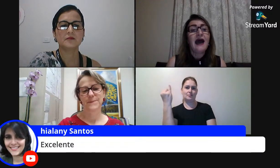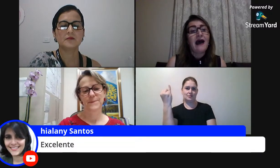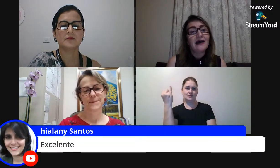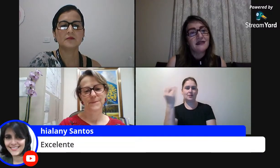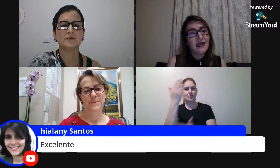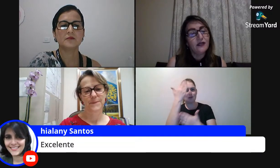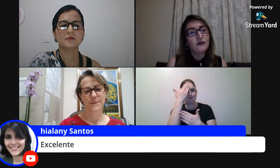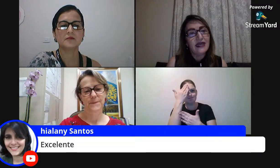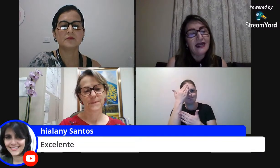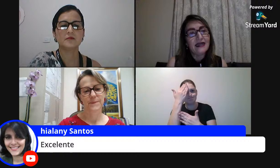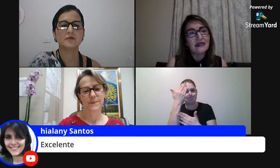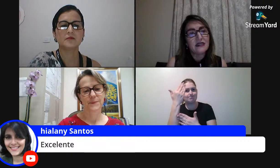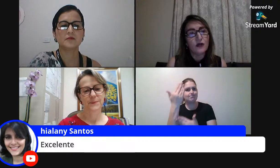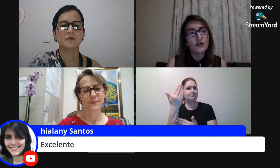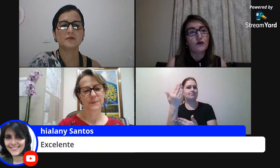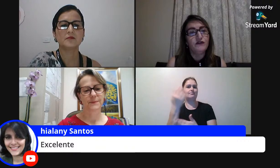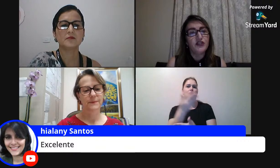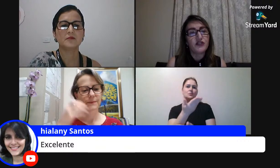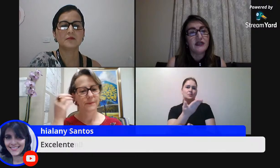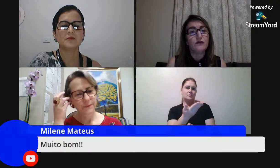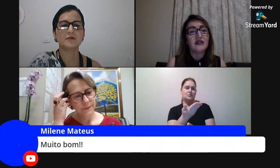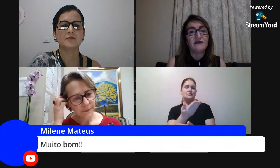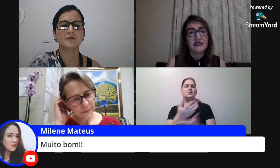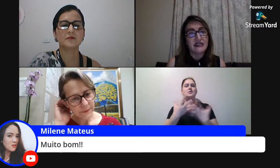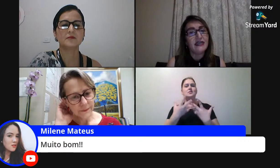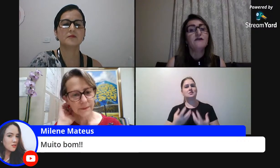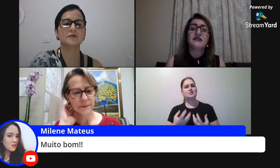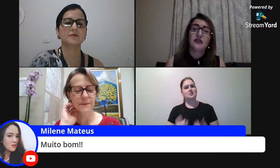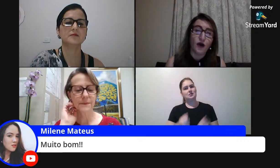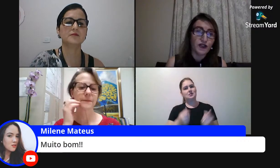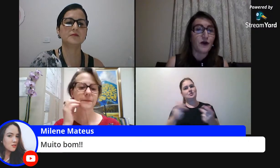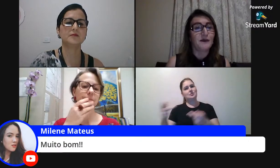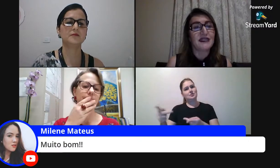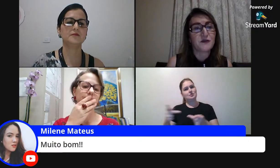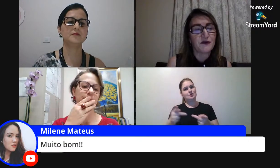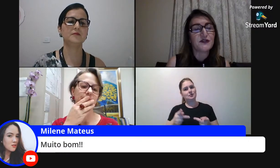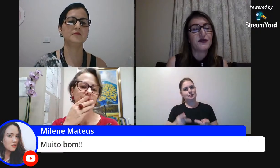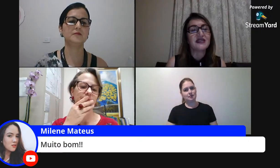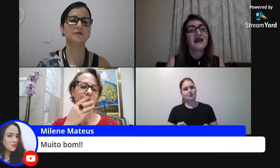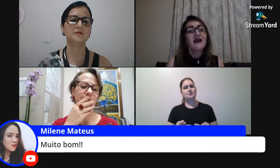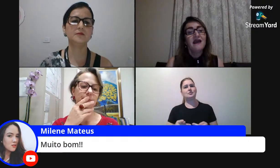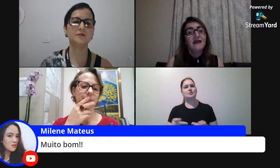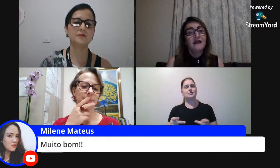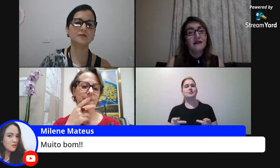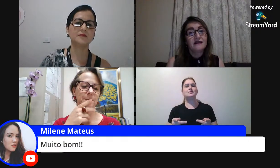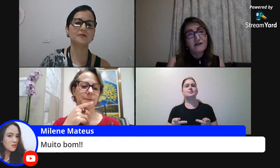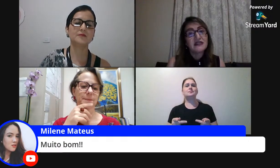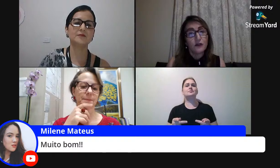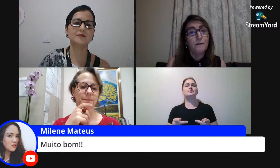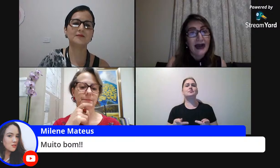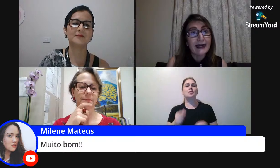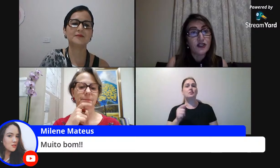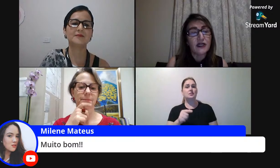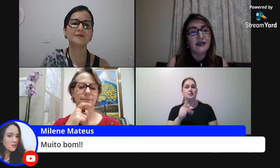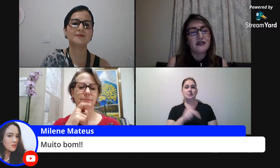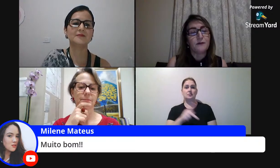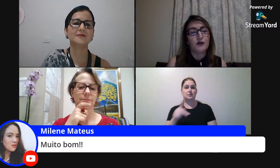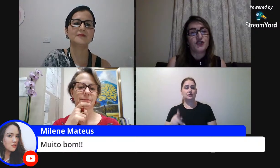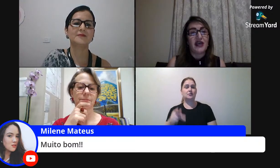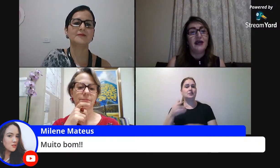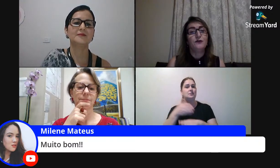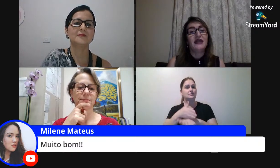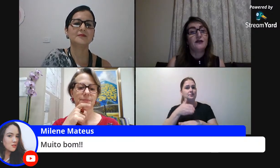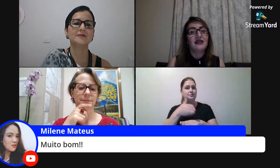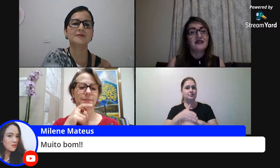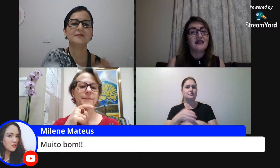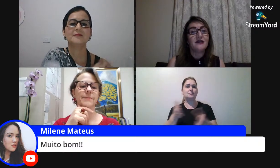você ter aceito né esse nosso convite de travessia você lógico é uma das professoras que está fazendo parte né